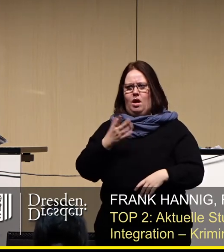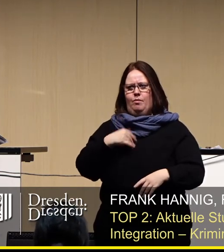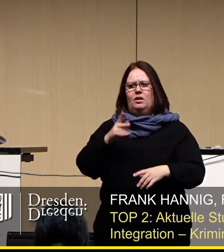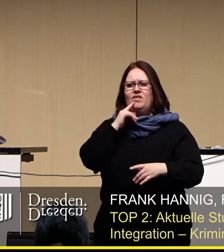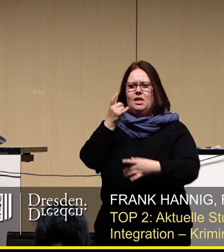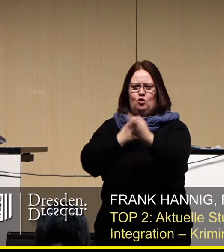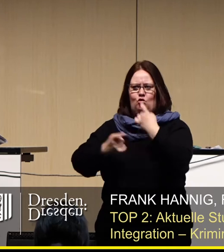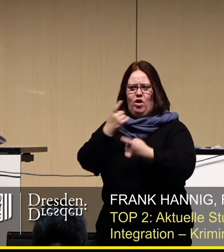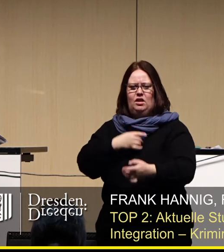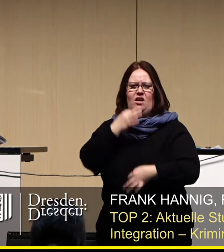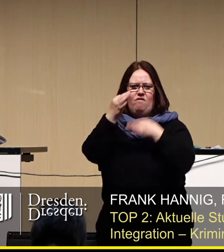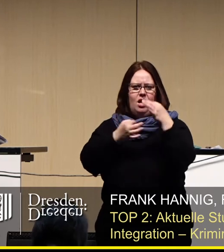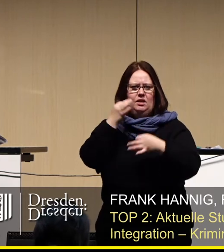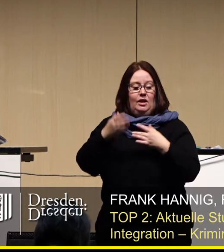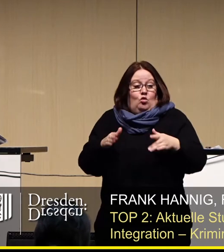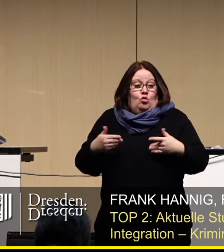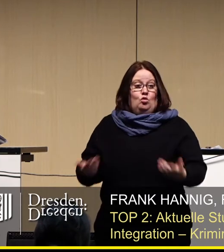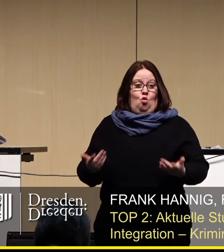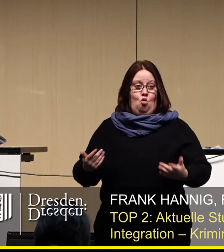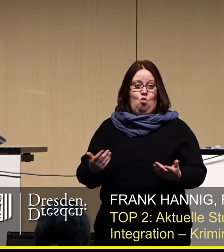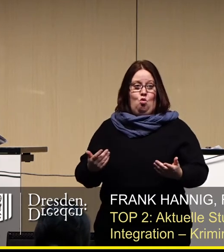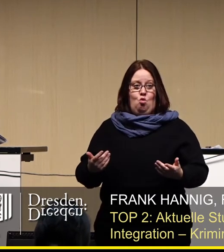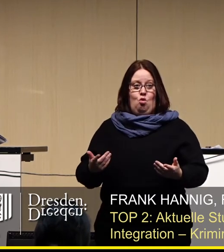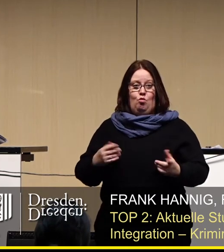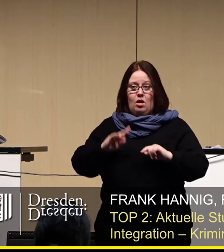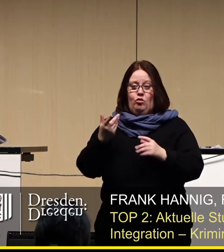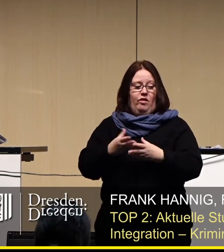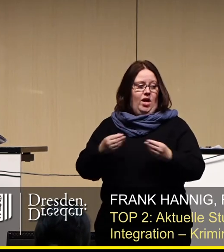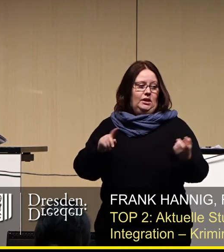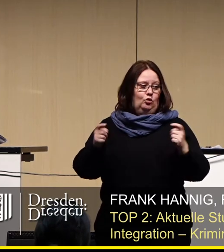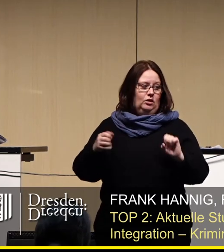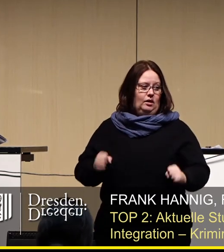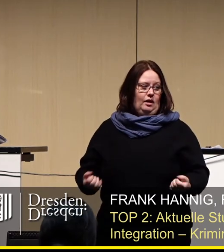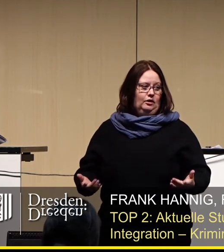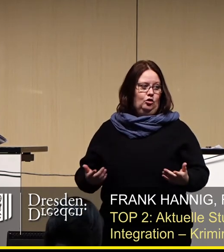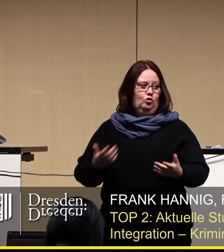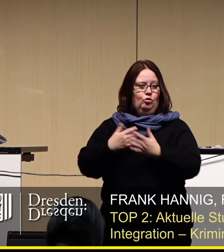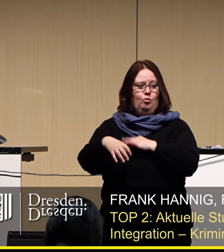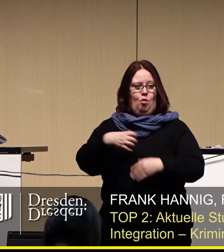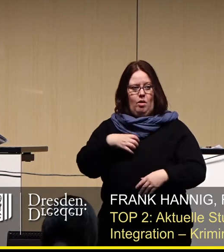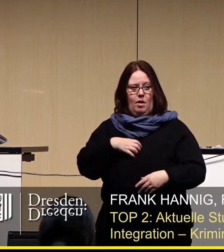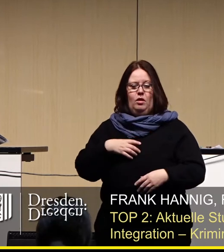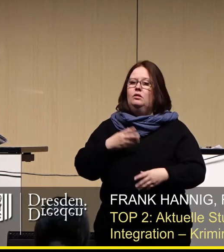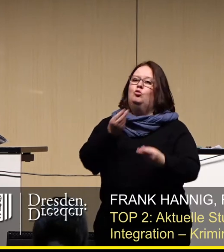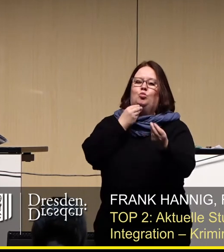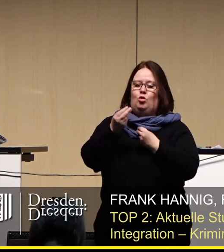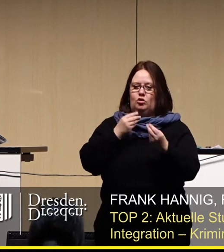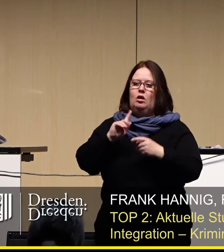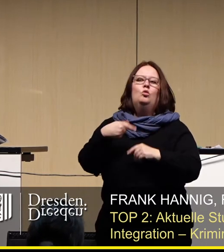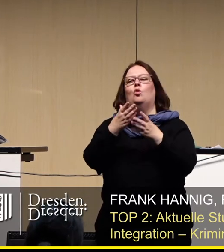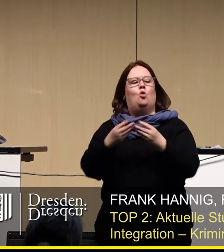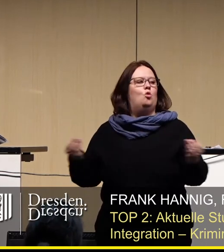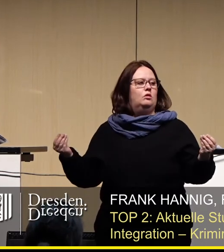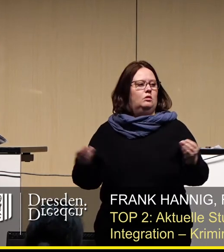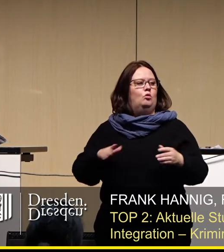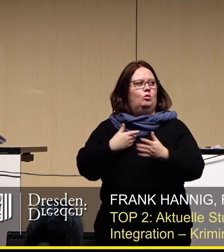gewissen Zuwandererqualität, die nun mal da ist, die man auch nicht wegdiskutieren kann. Und über Probleme, über die man nicht redet, die wird man auch nicht